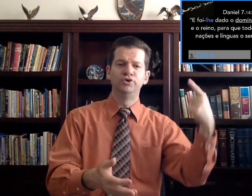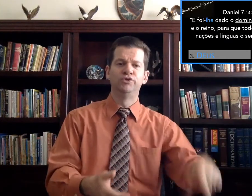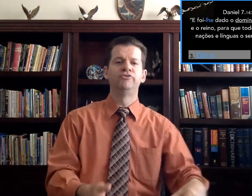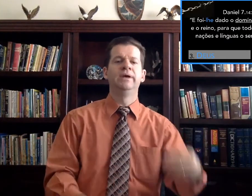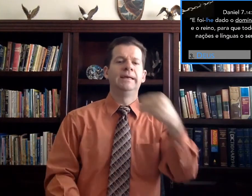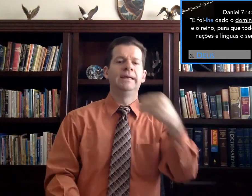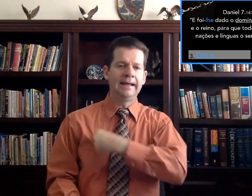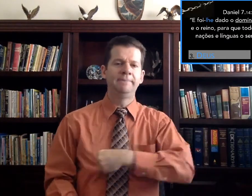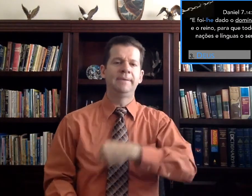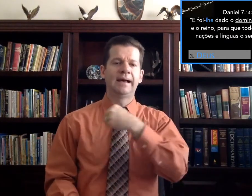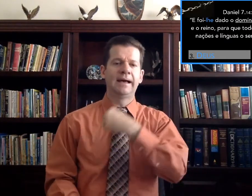novo, cai em pecado?